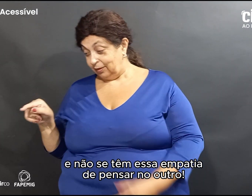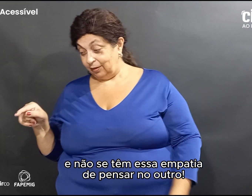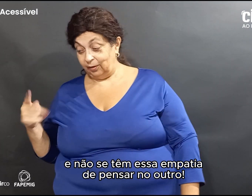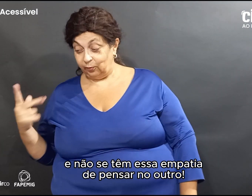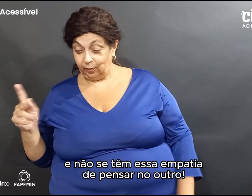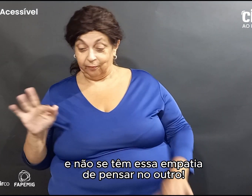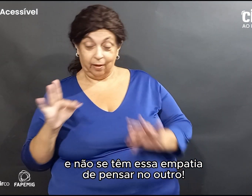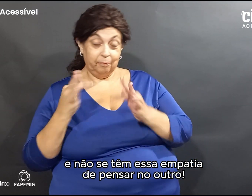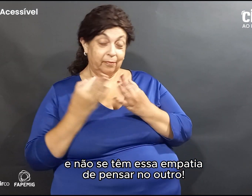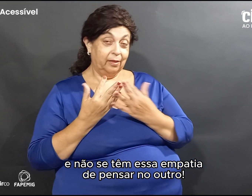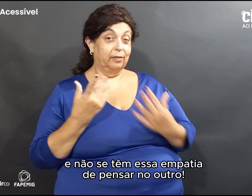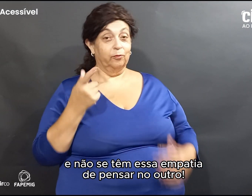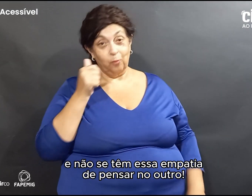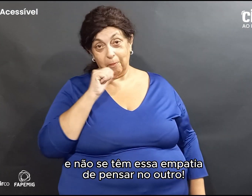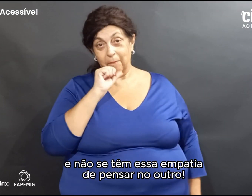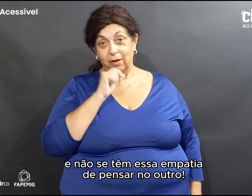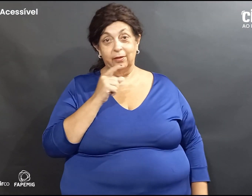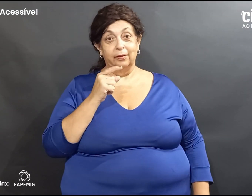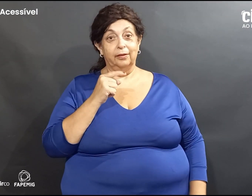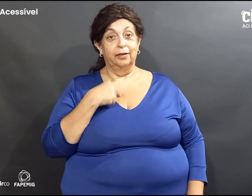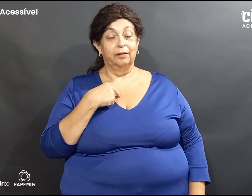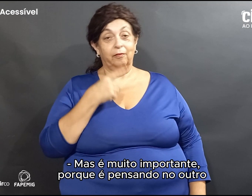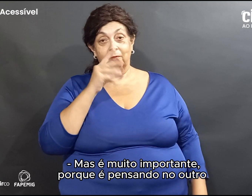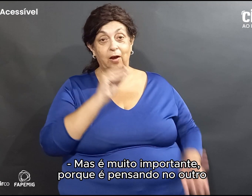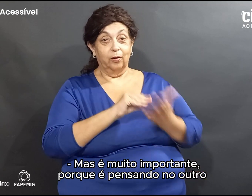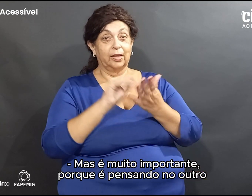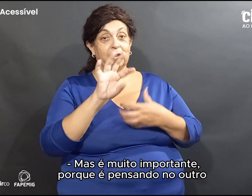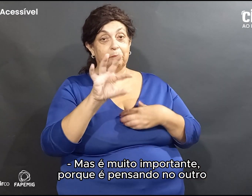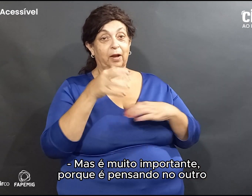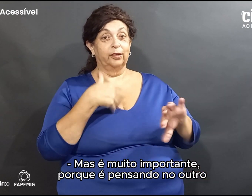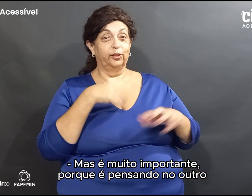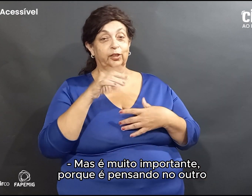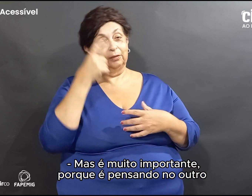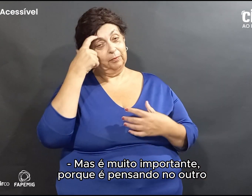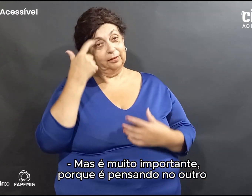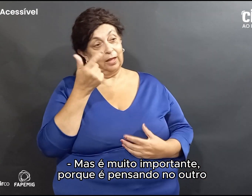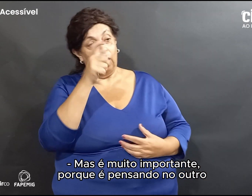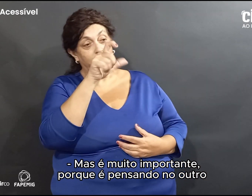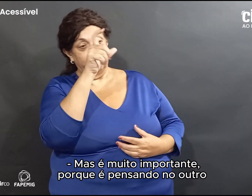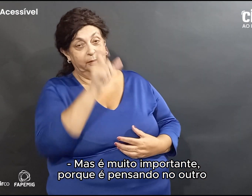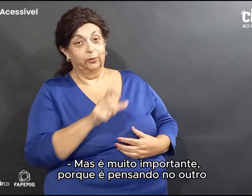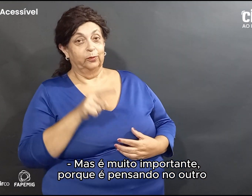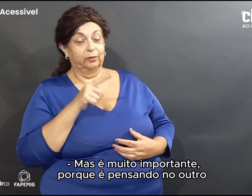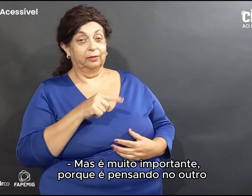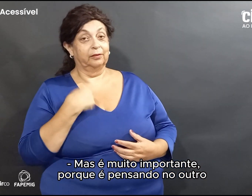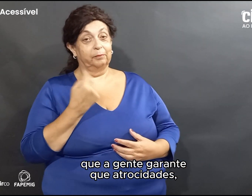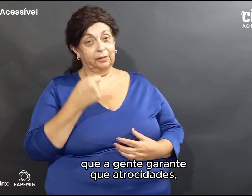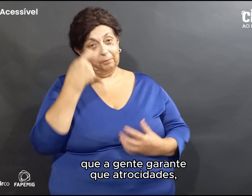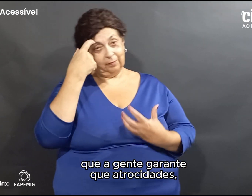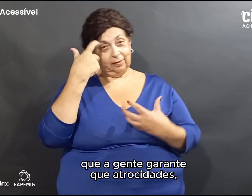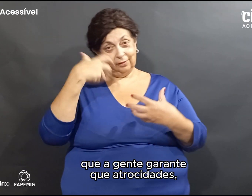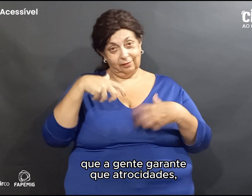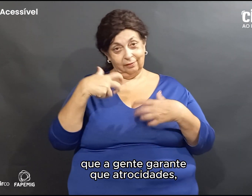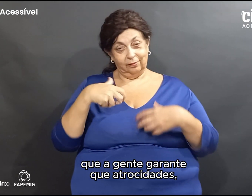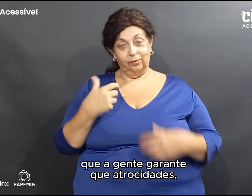né, de pensar no outro. Mas é muito importante, porque é pensando no outro que a gente garante, né,